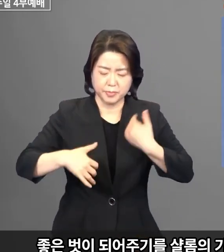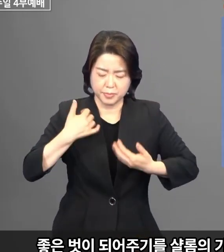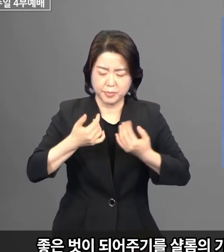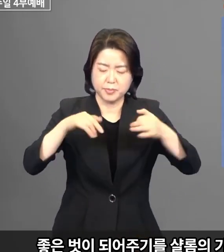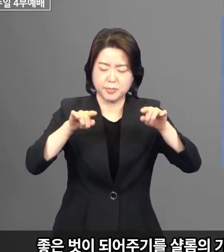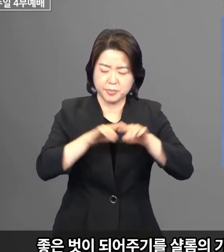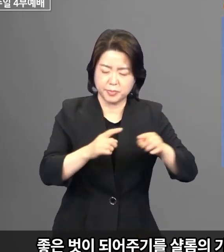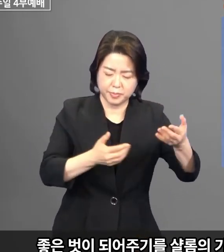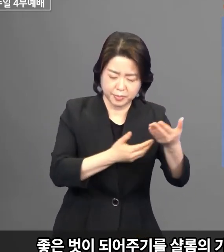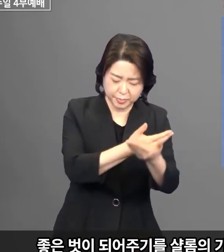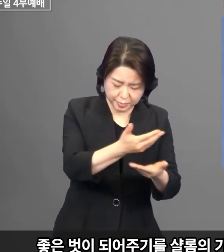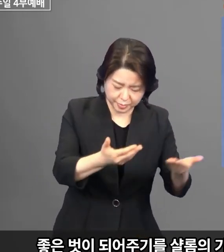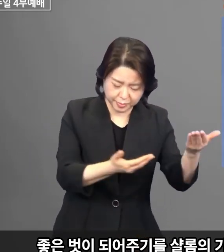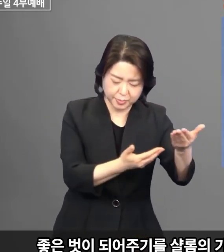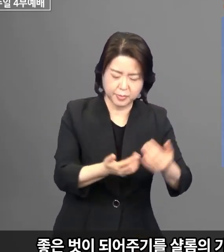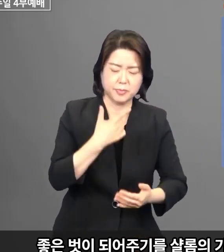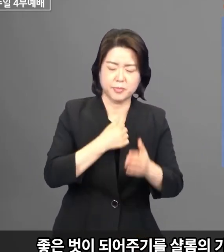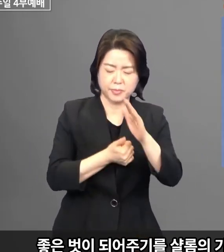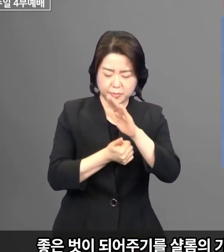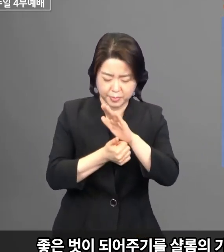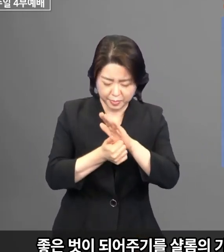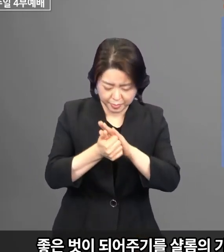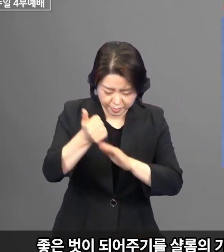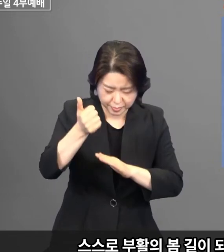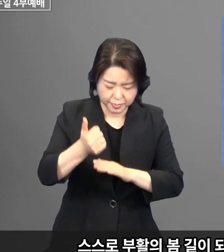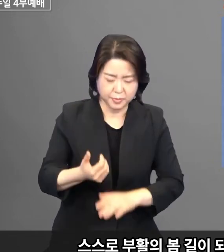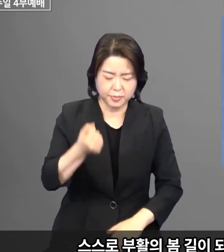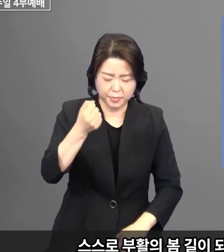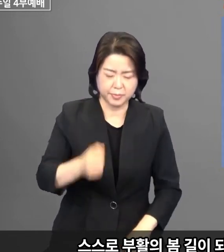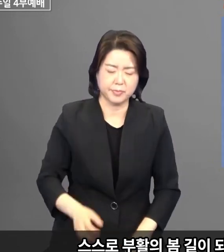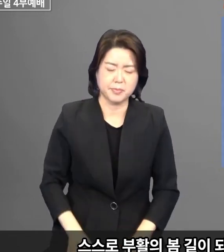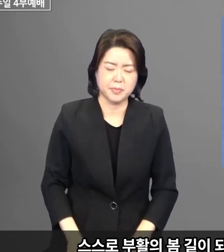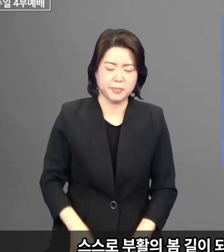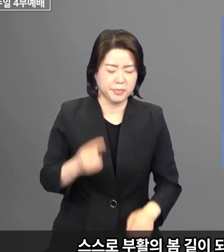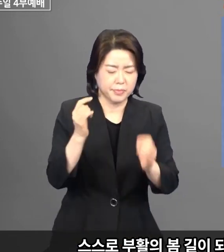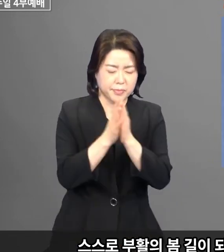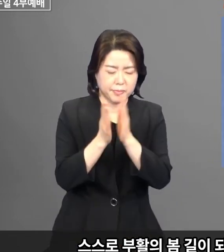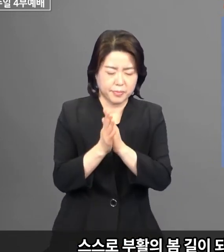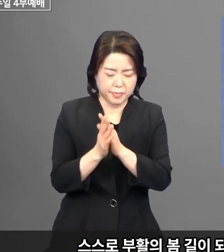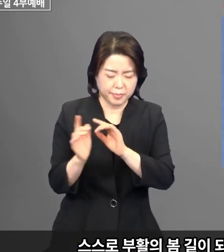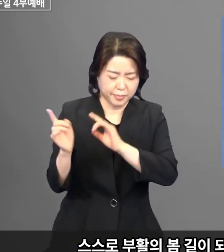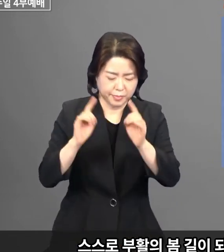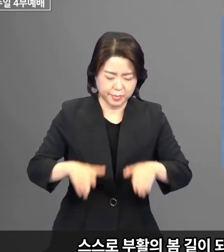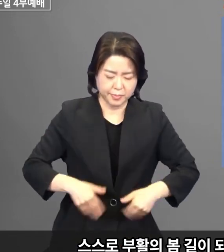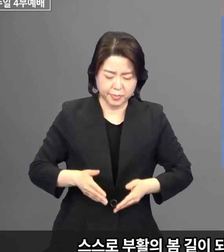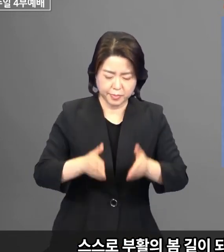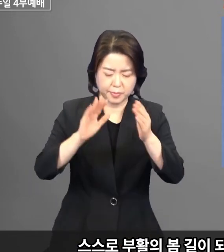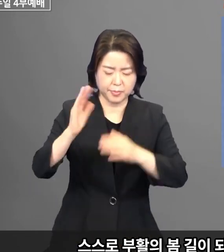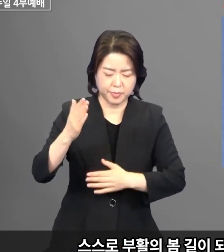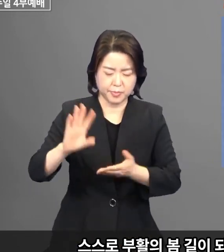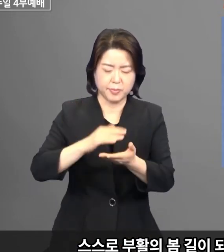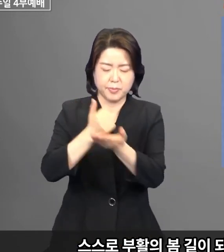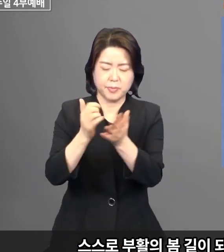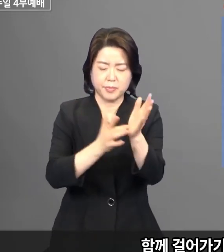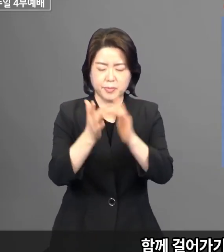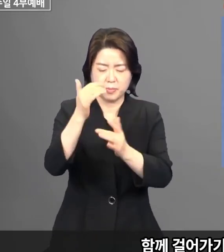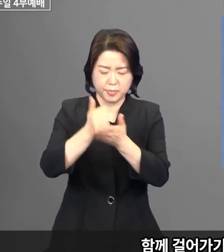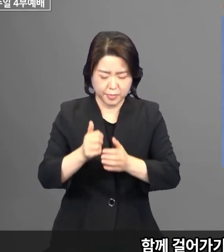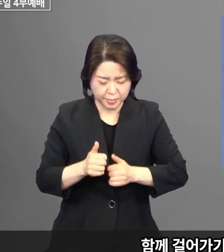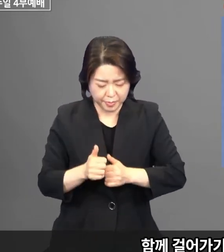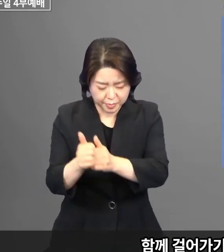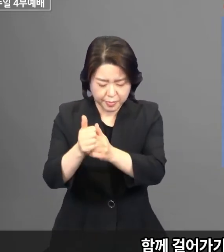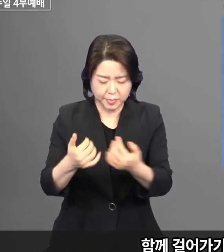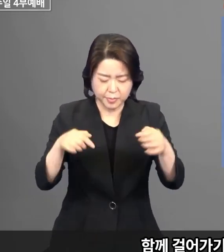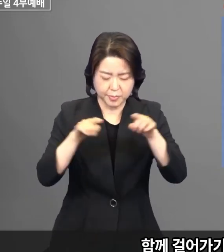함께 나누기를 희망합니다. 스스로 부활의 봄길이 되신 그리스도 예수를 따라